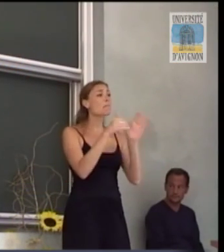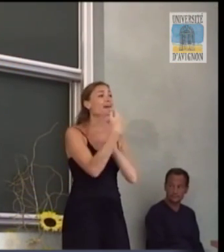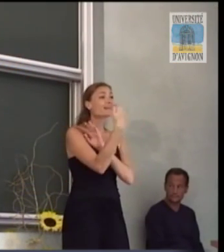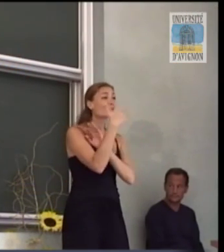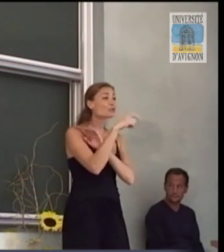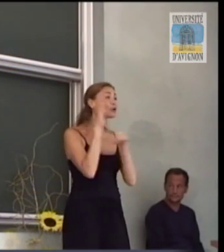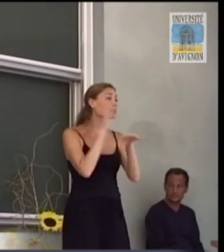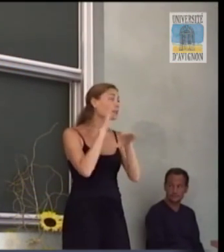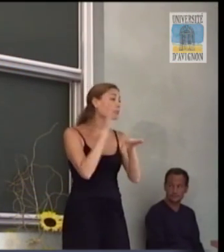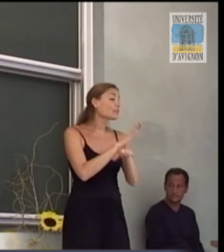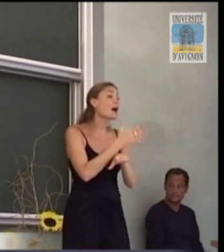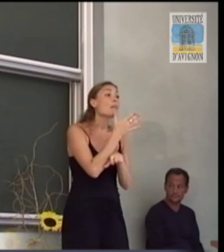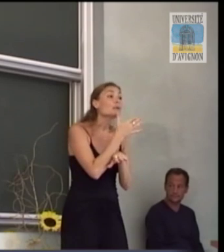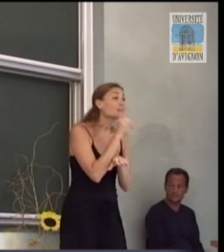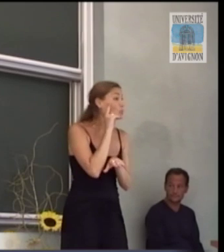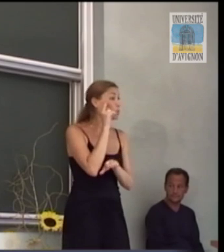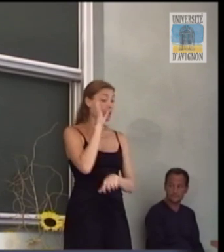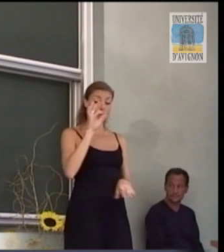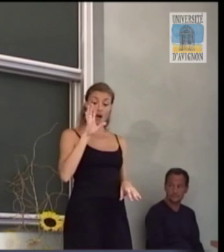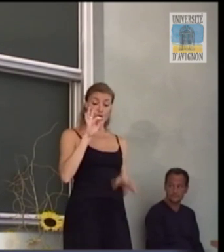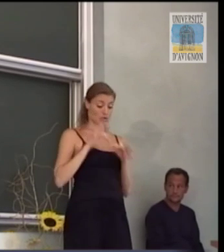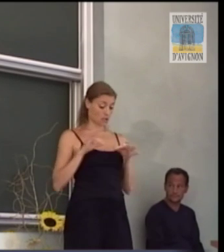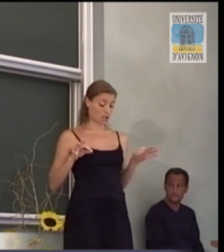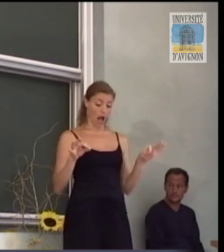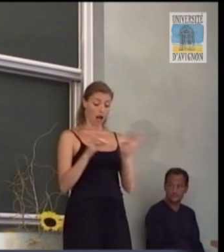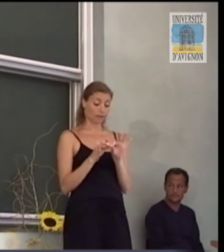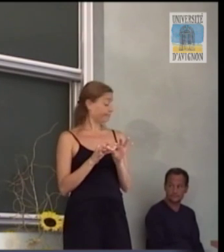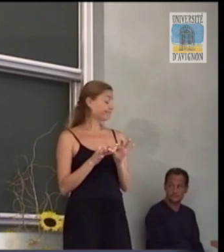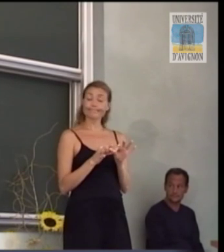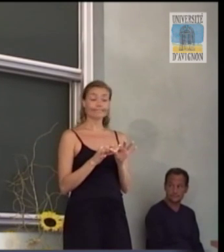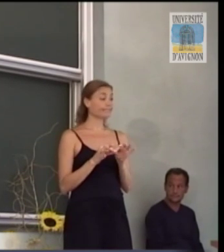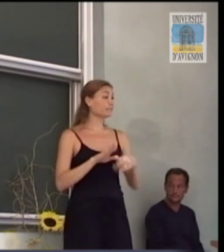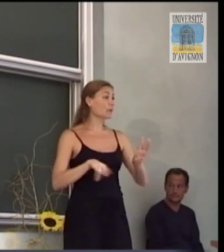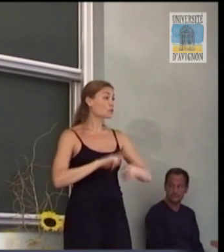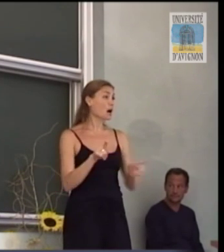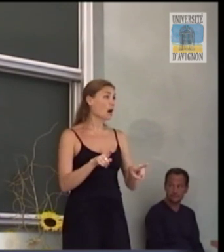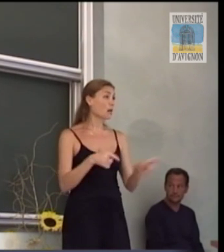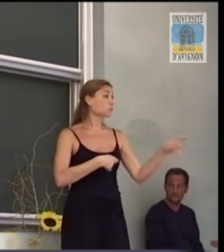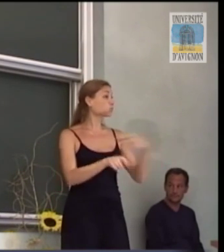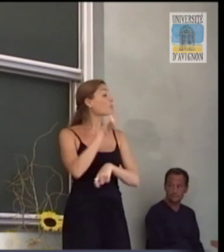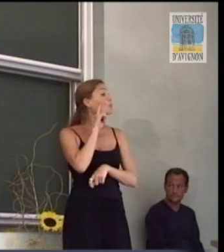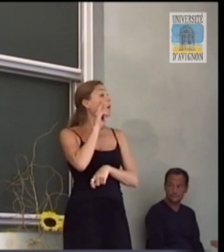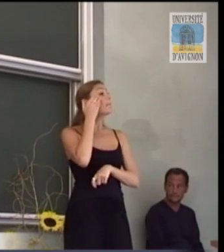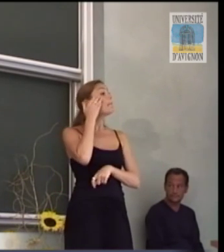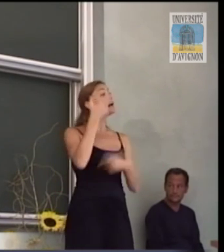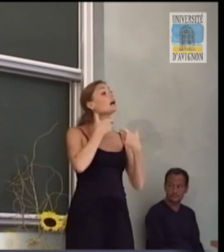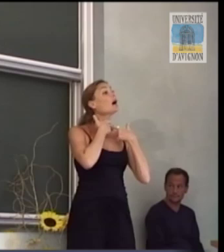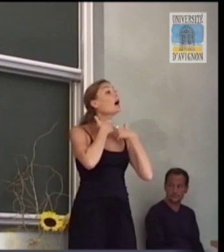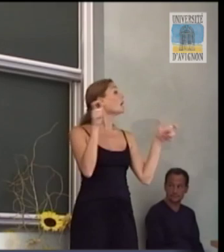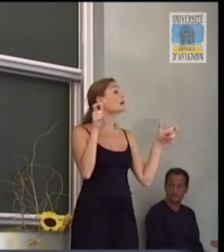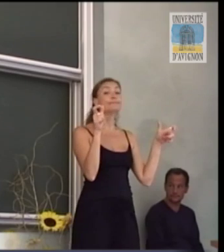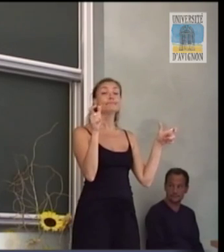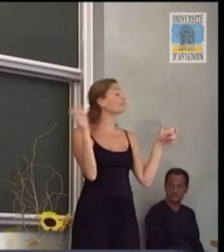avoir 50 salles. C'est impossible, dans la mesure où certaines salles n'auront plus le droit d'ouvrir, parce